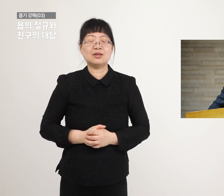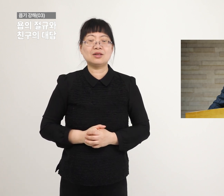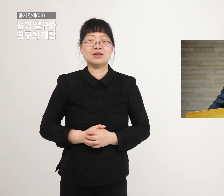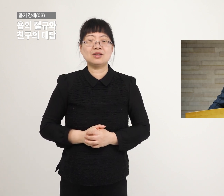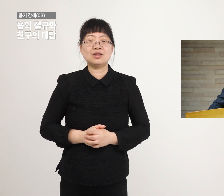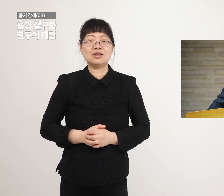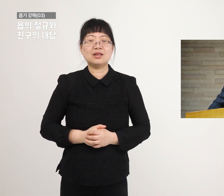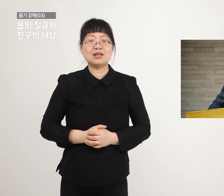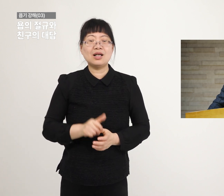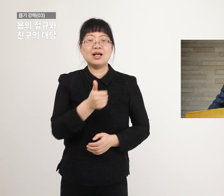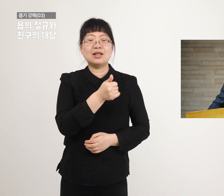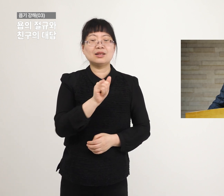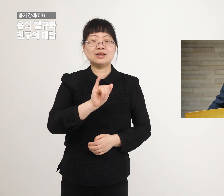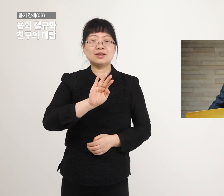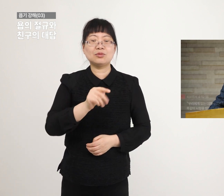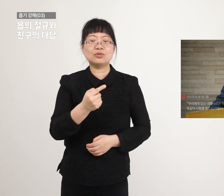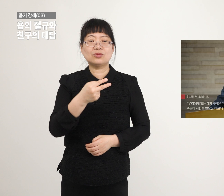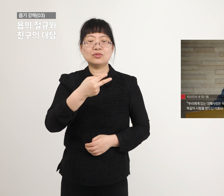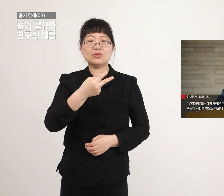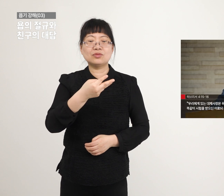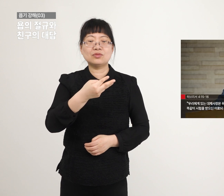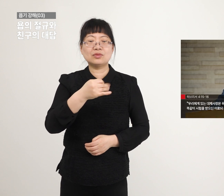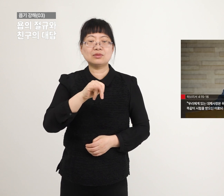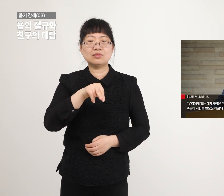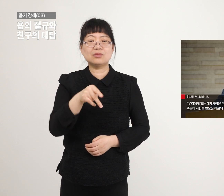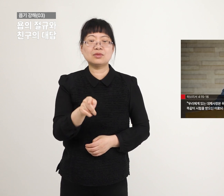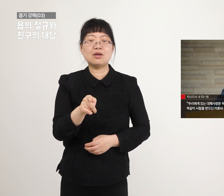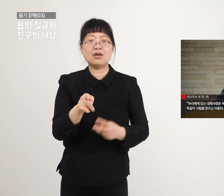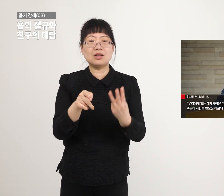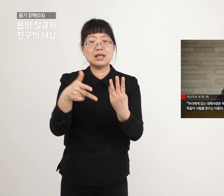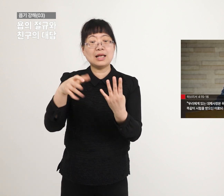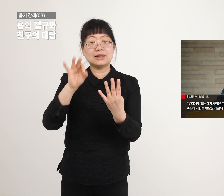우리 히브리서 4장을 좀 볼까요?